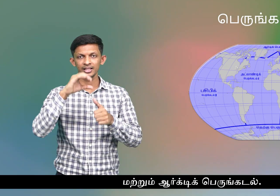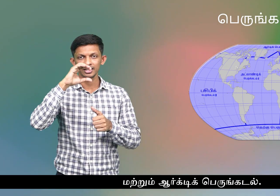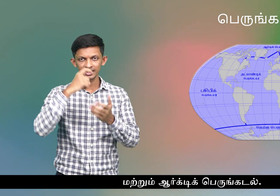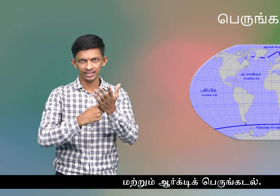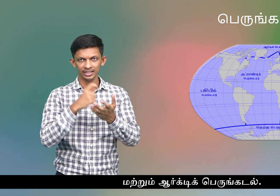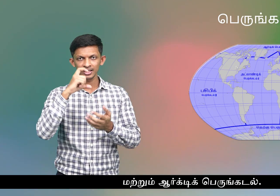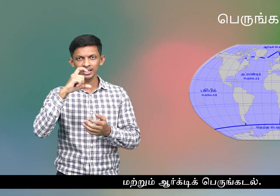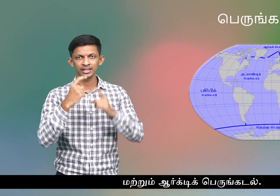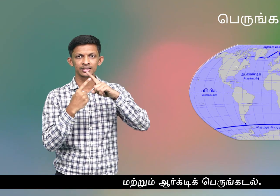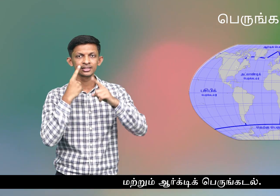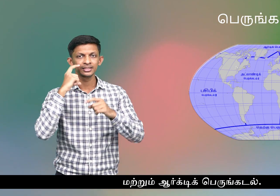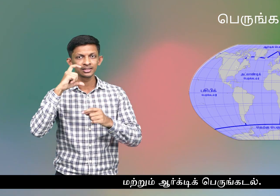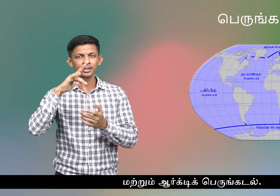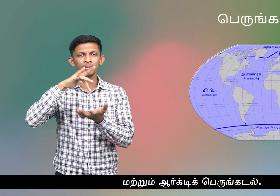மற்றும் ஆர்க்டிக் பெருங்கடல்.